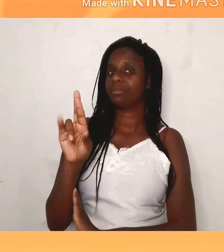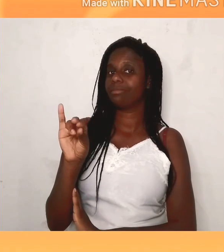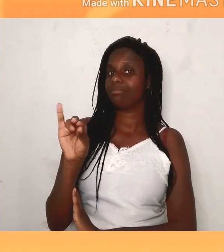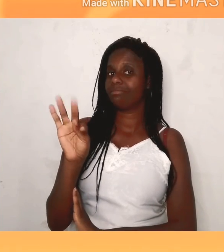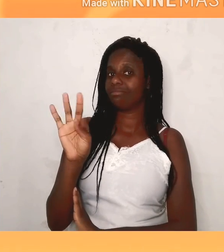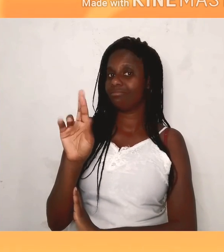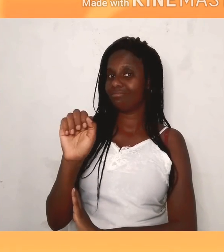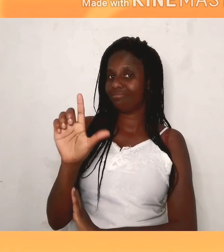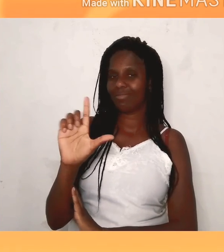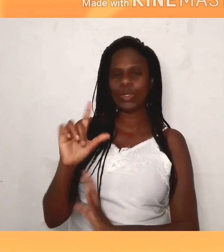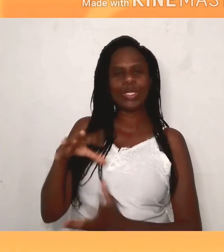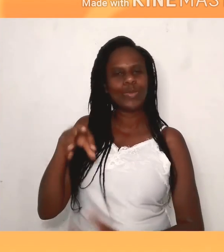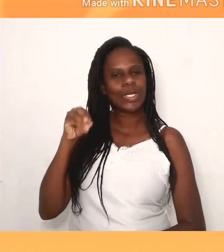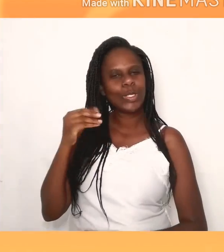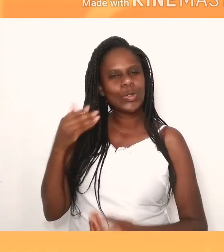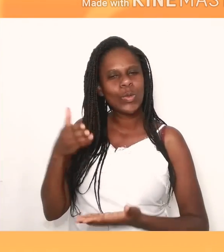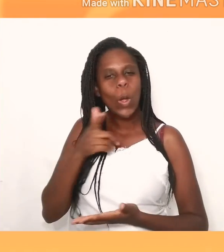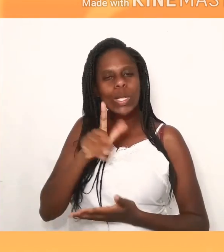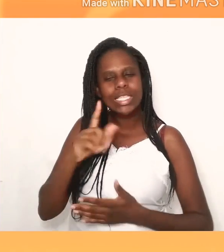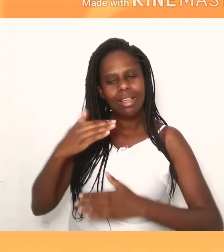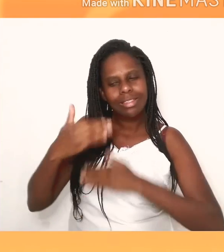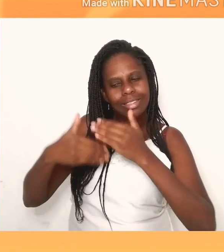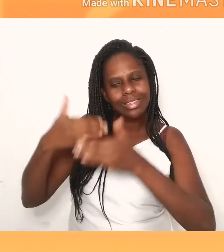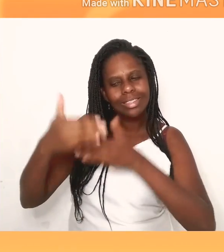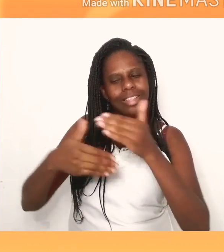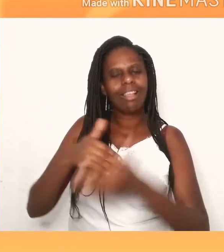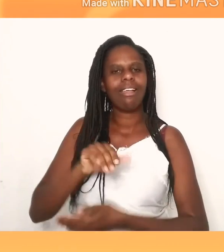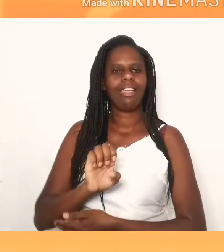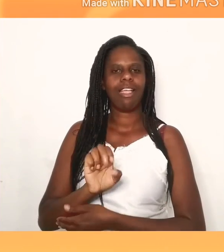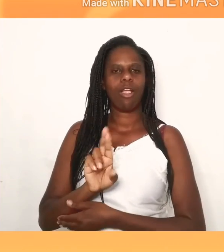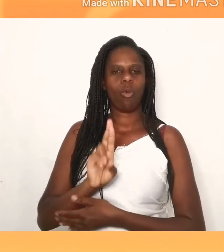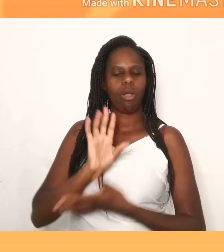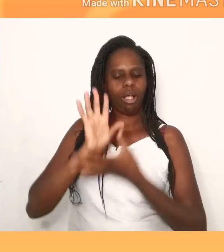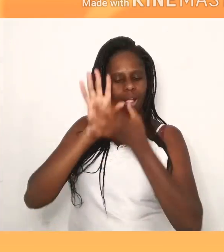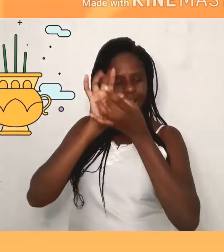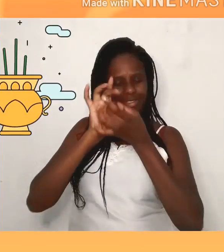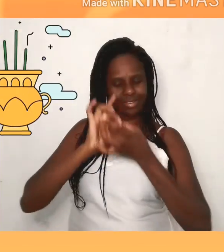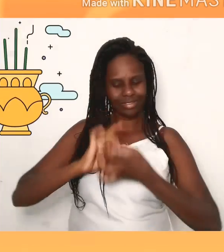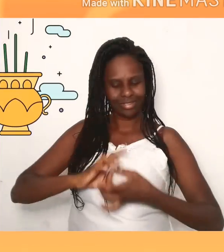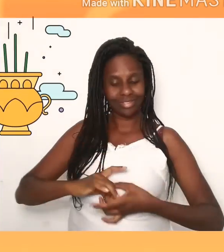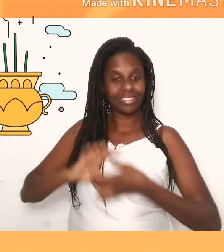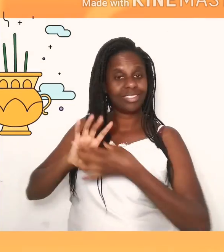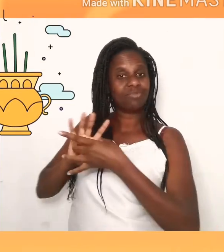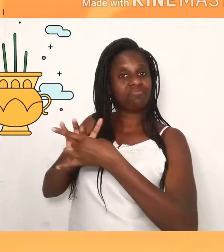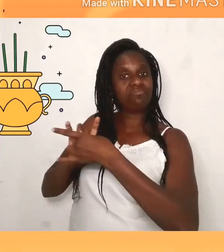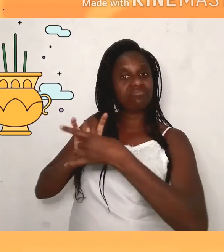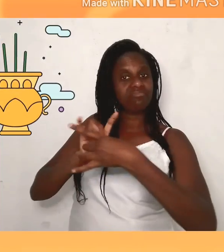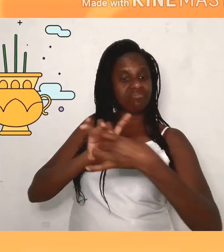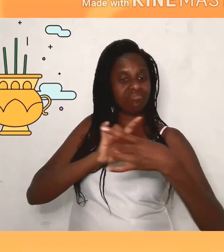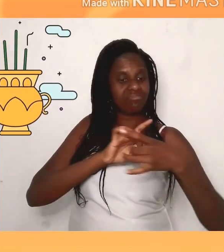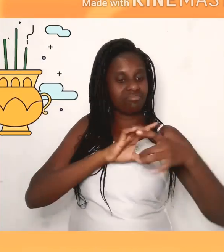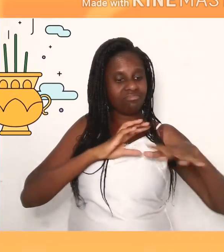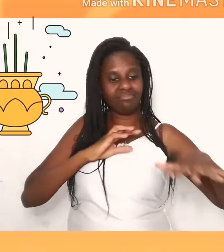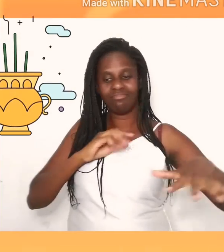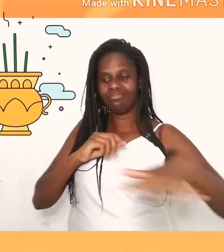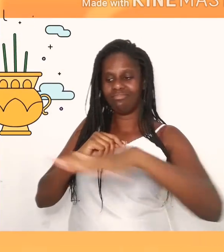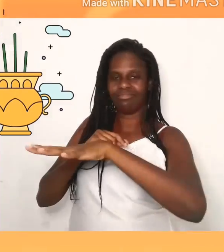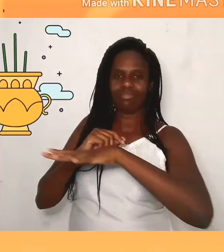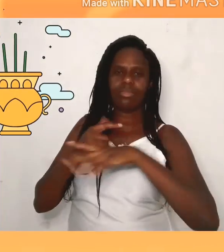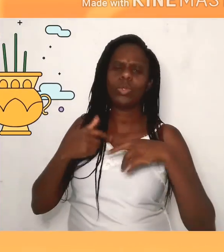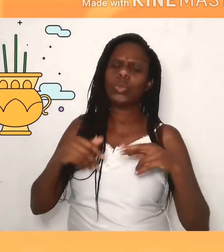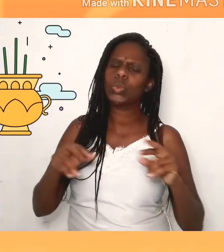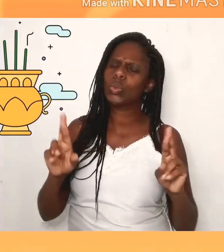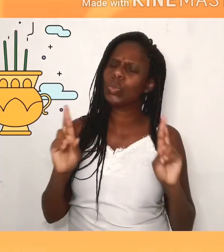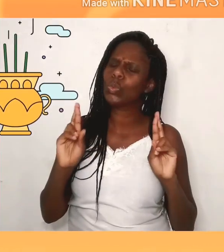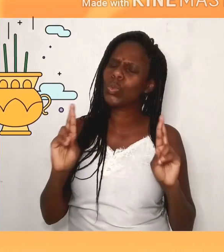um caminho em que a gente progrida para a integração do nosso eu com tudo que está à nossa volta.